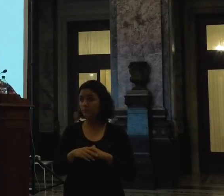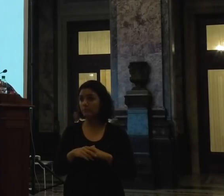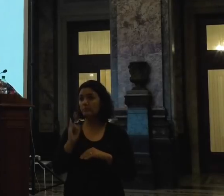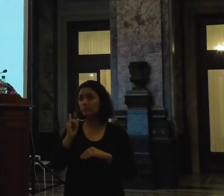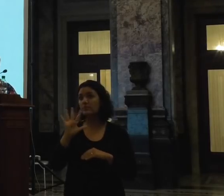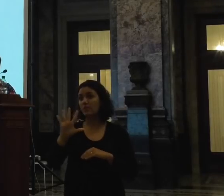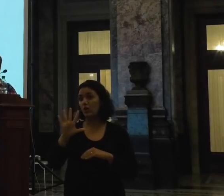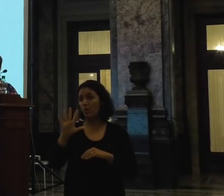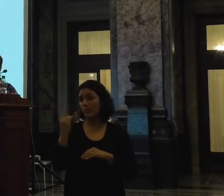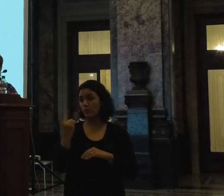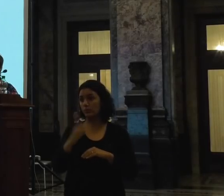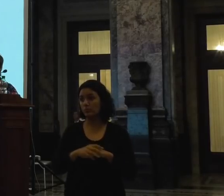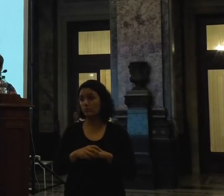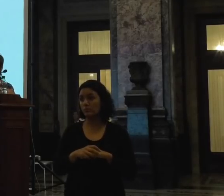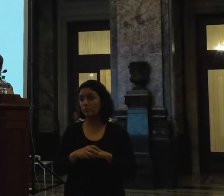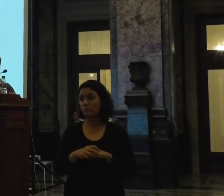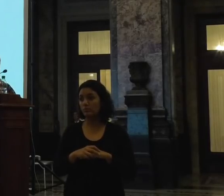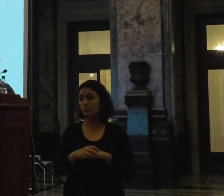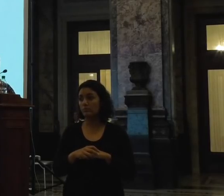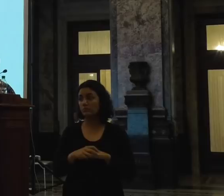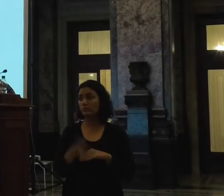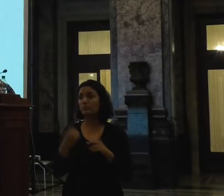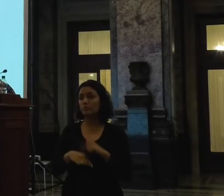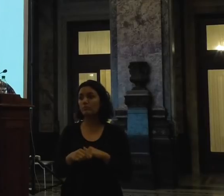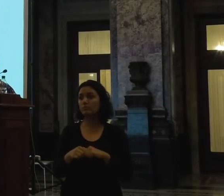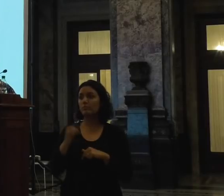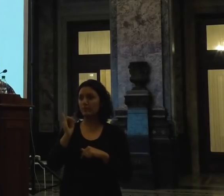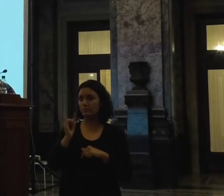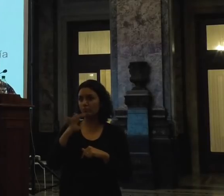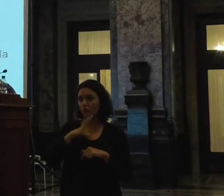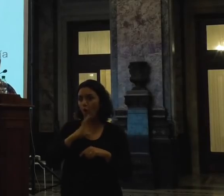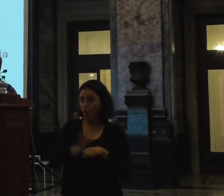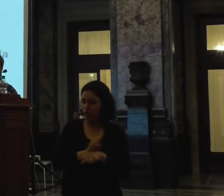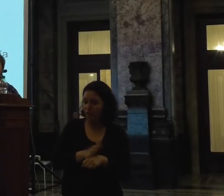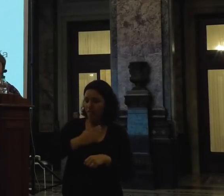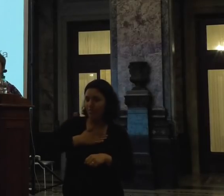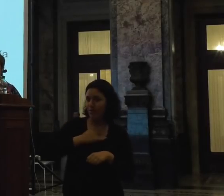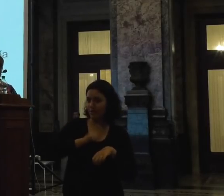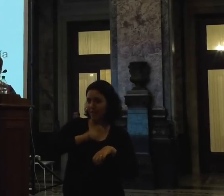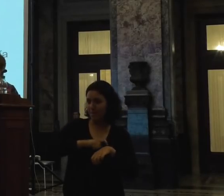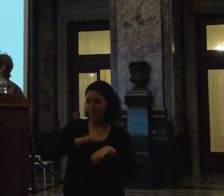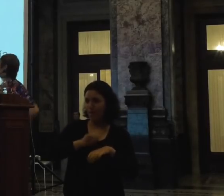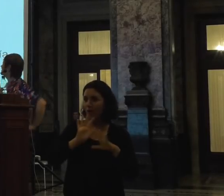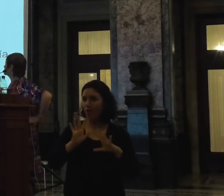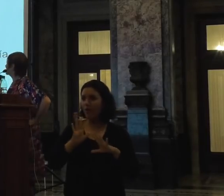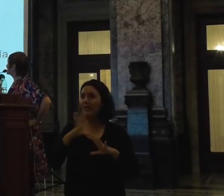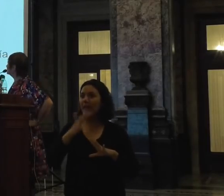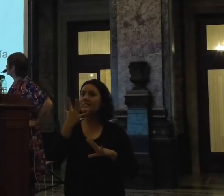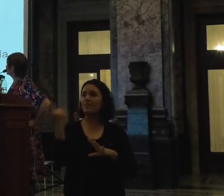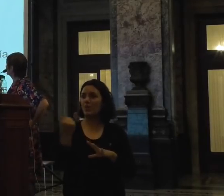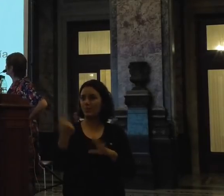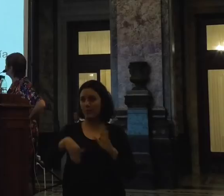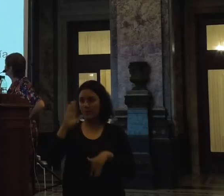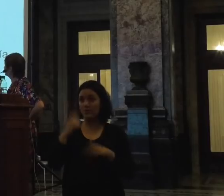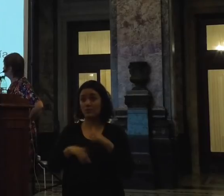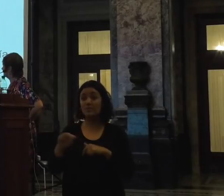Ok. Sí, según esto sí los tengo todavía. por tu presentación. Entonces, la segunda